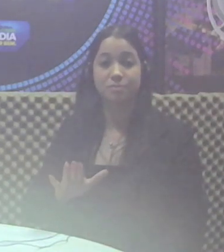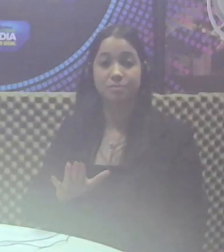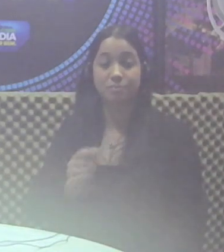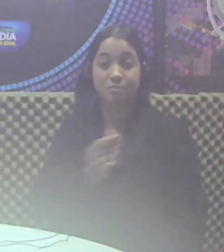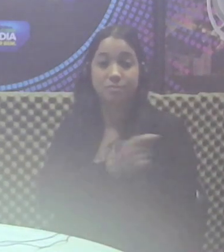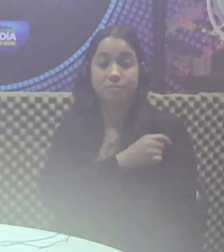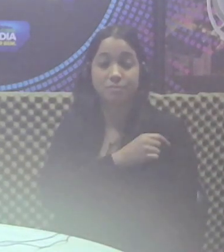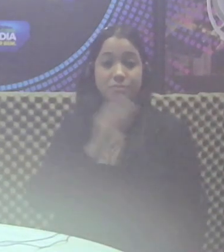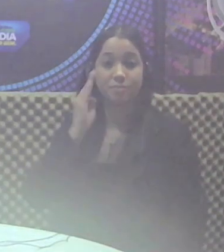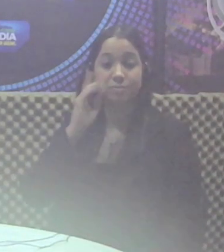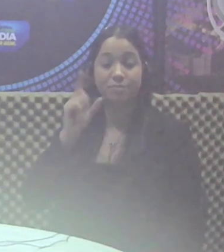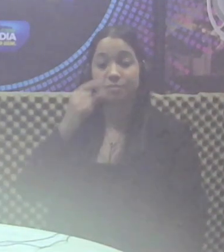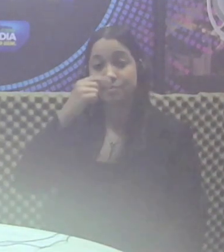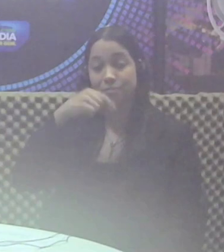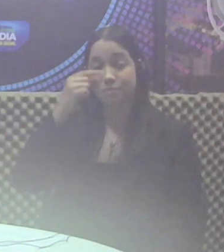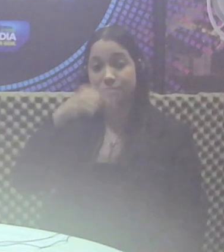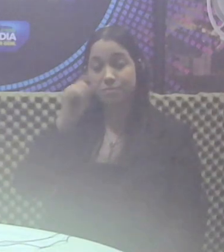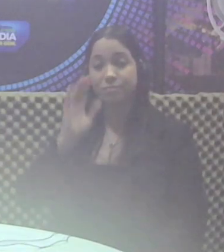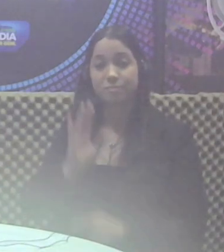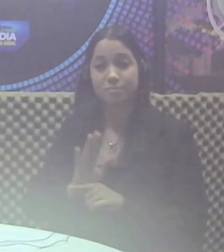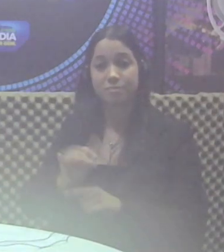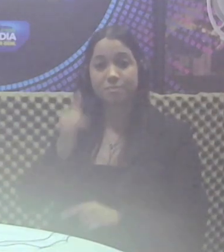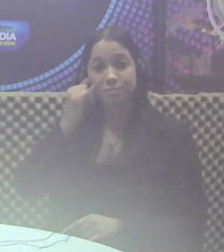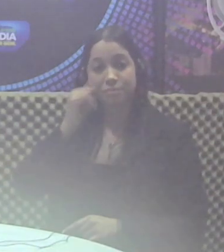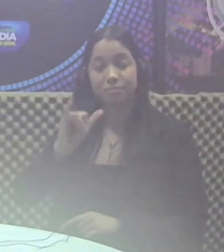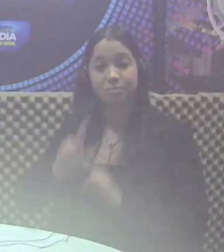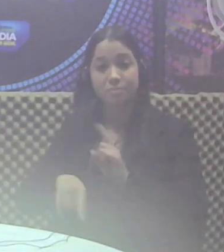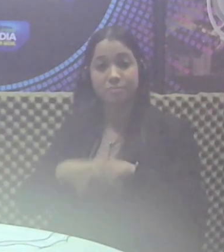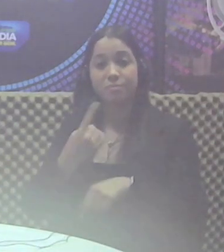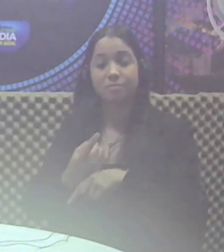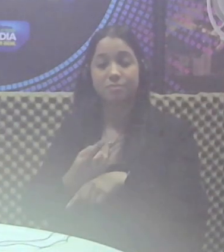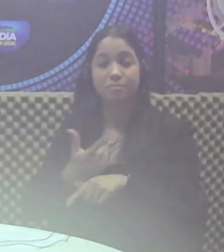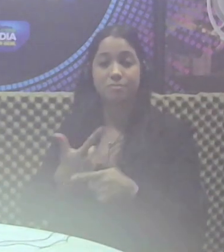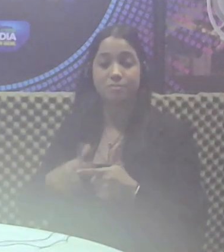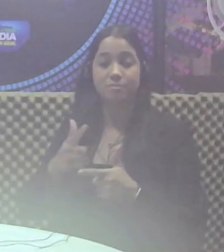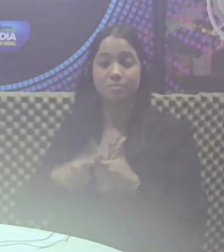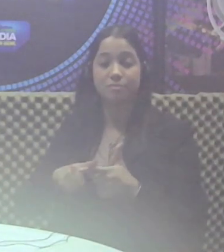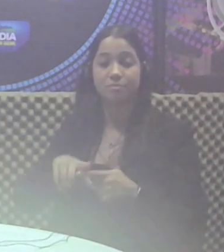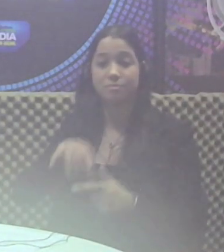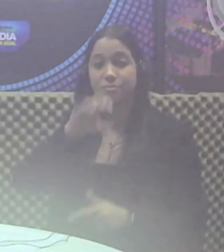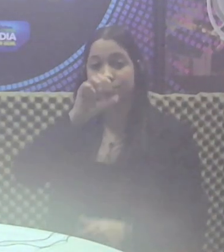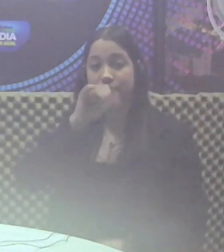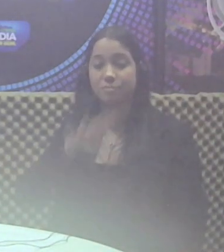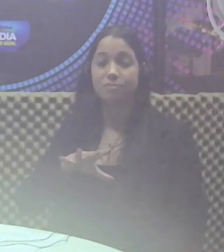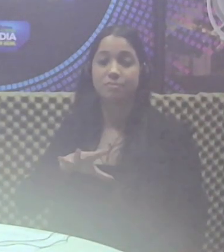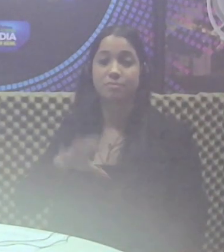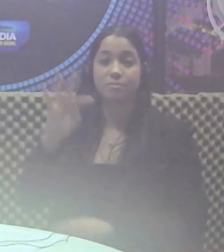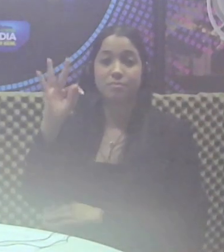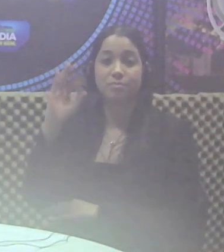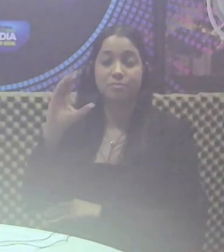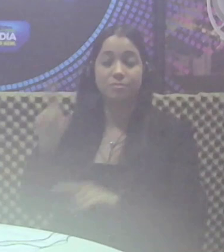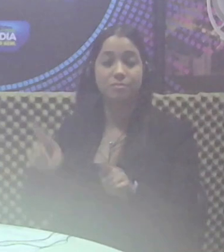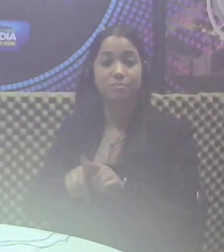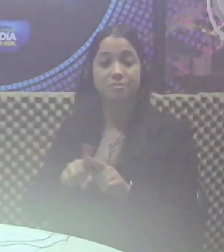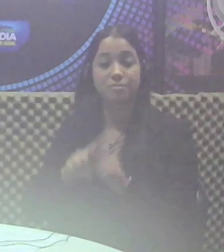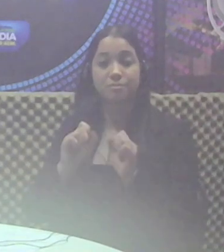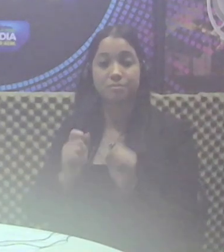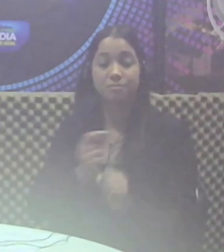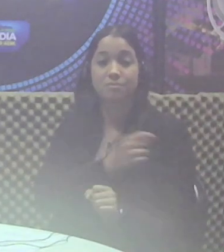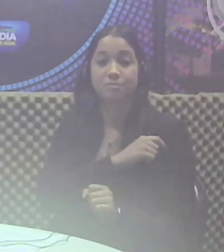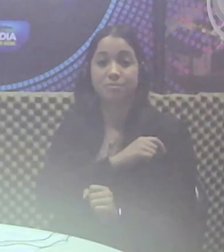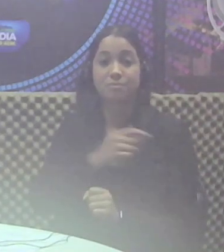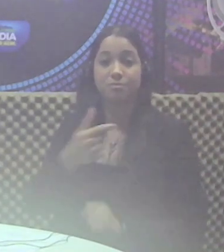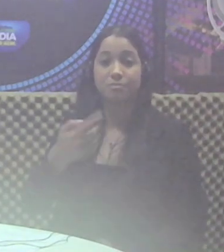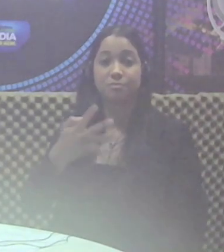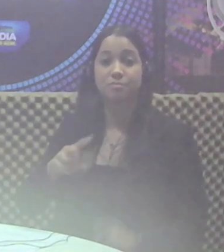em destaque é a da gripe, que ajuda a prevenir o avanço das síndromes gripais. Além do Terminal Central, é possível se imunizar em uma das